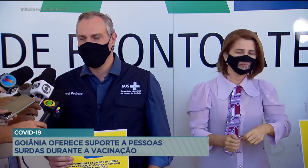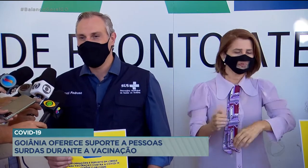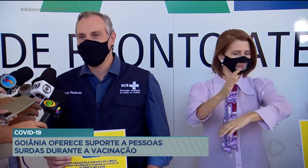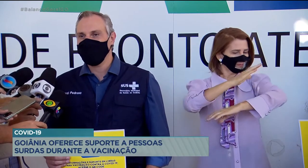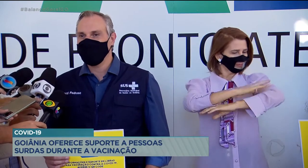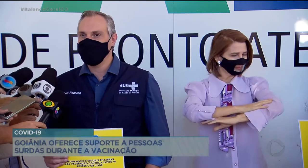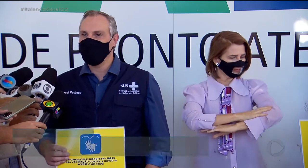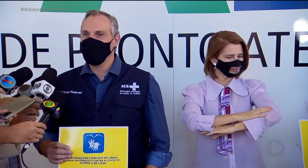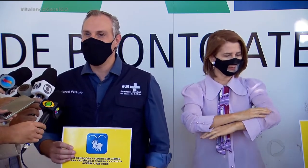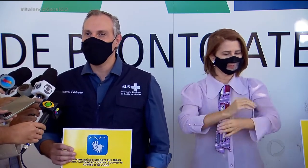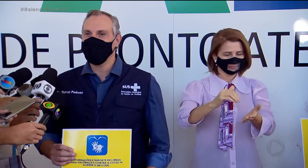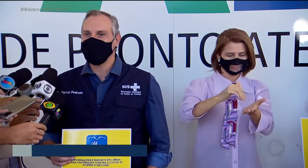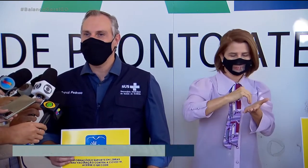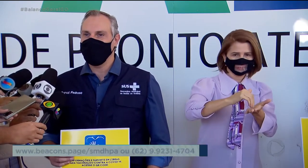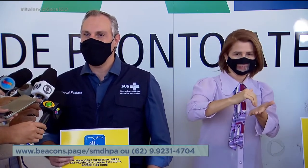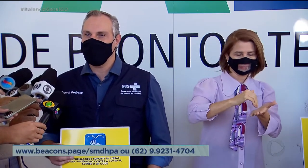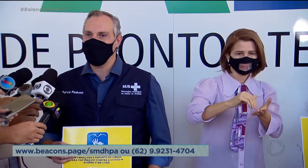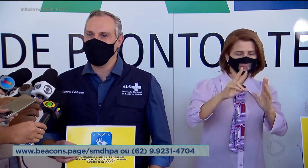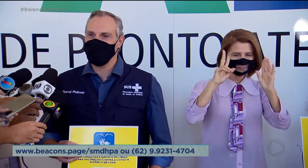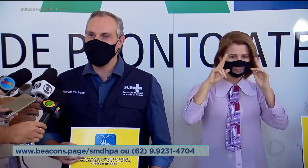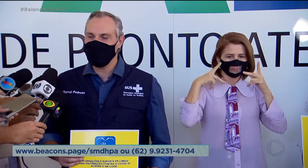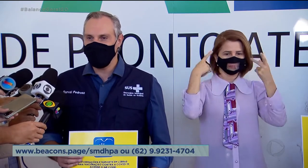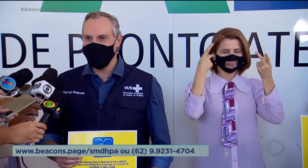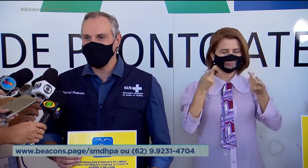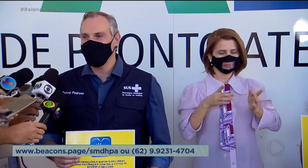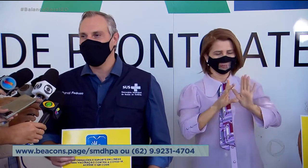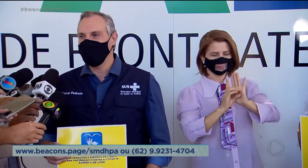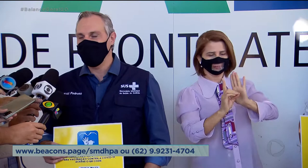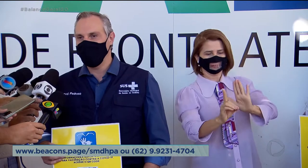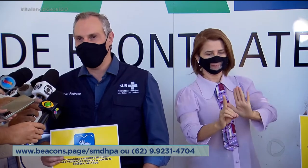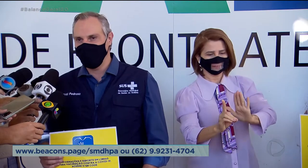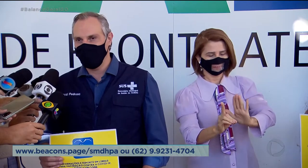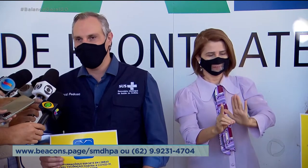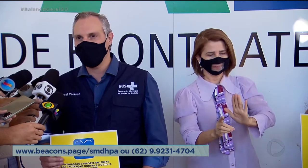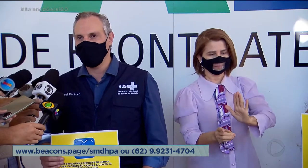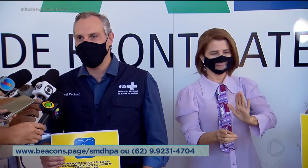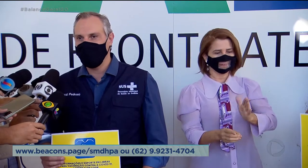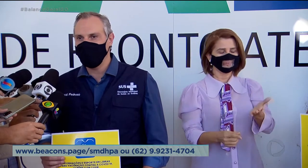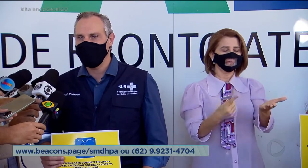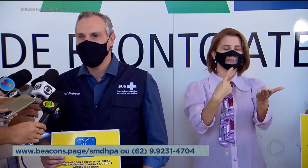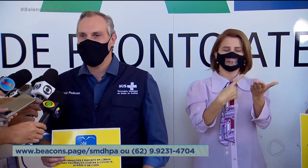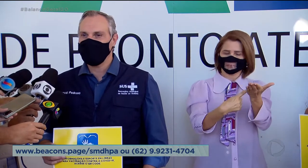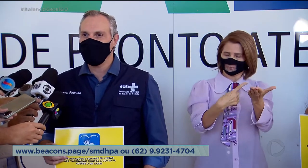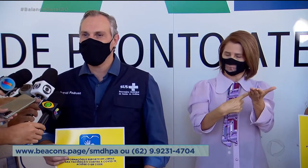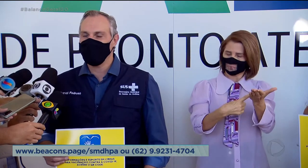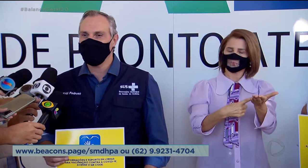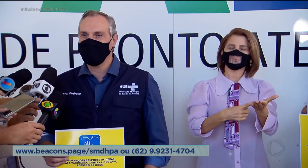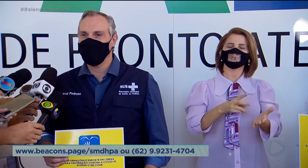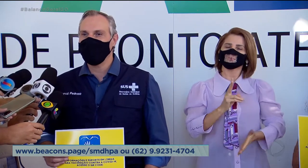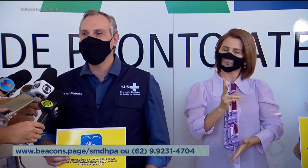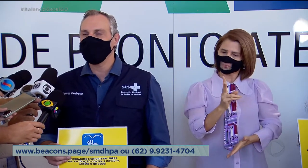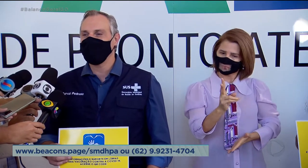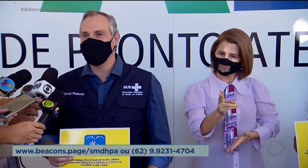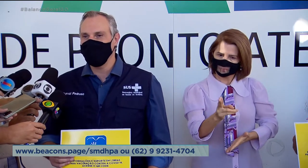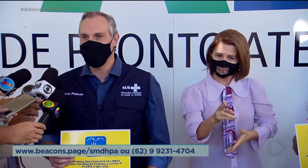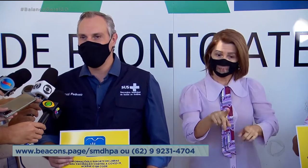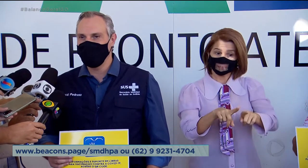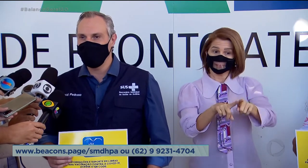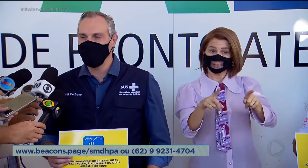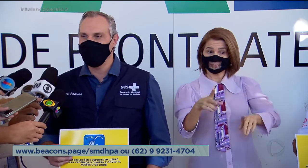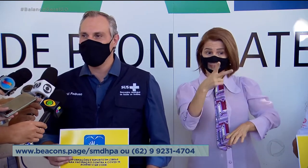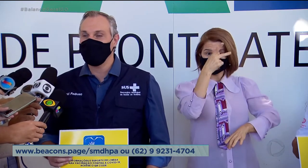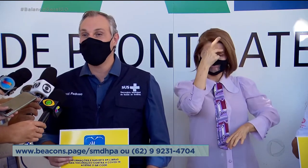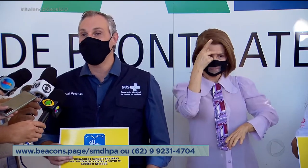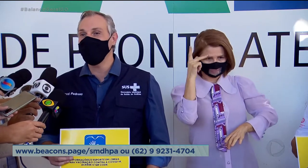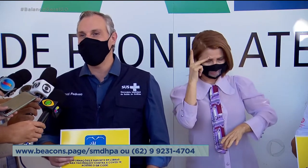Humanos, nós definimos que o agendamento, ele continua normalmente, mas a pessoa, para poder ser atendida